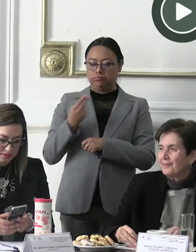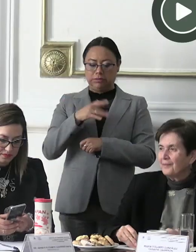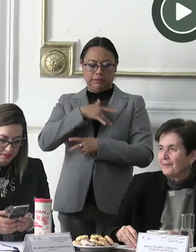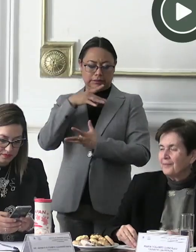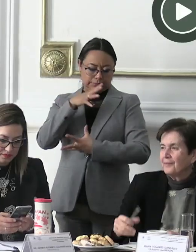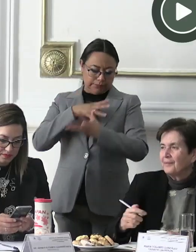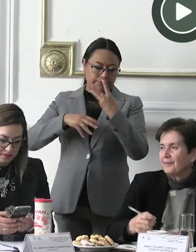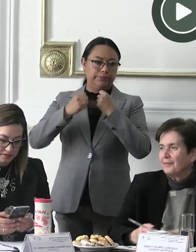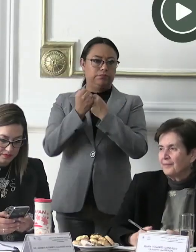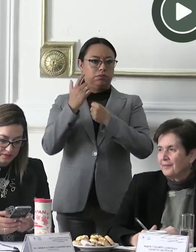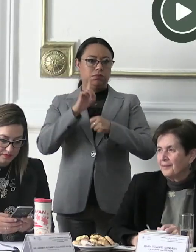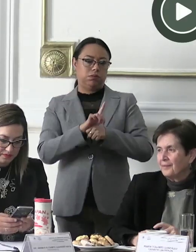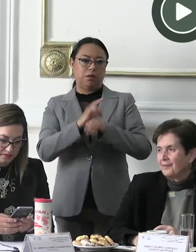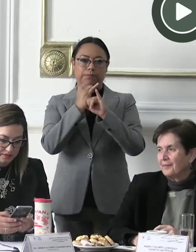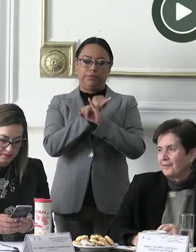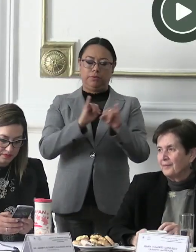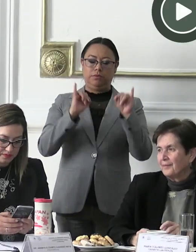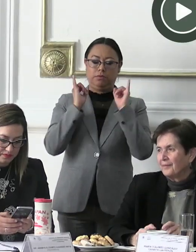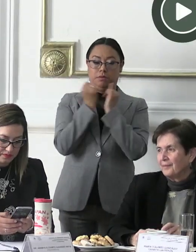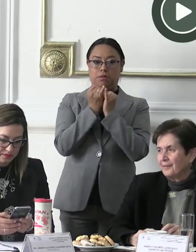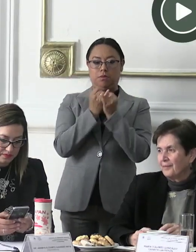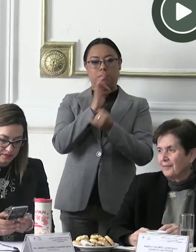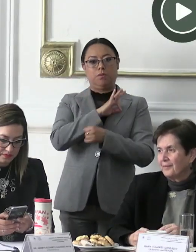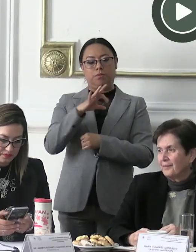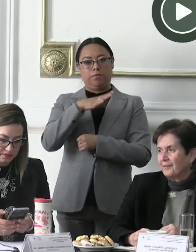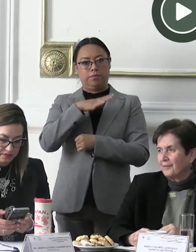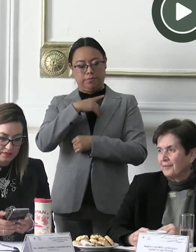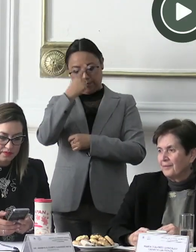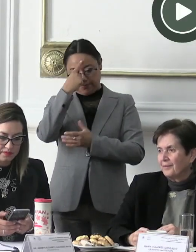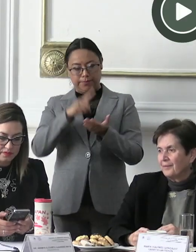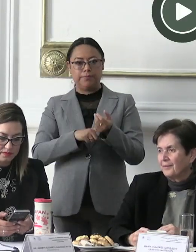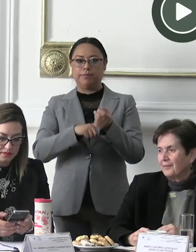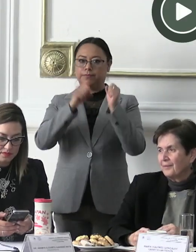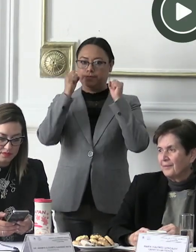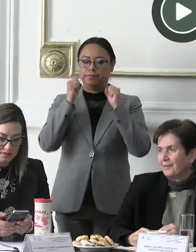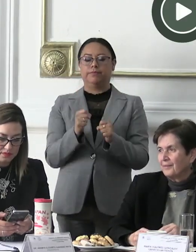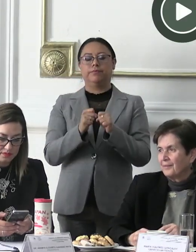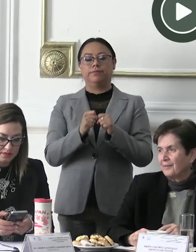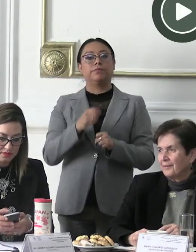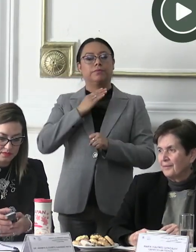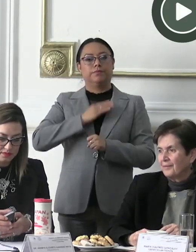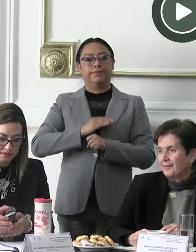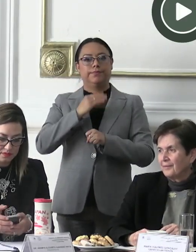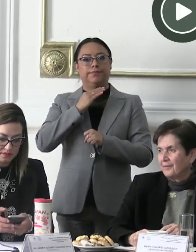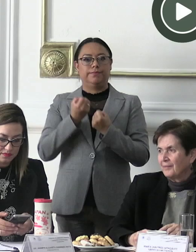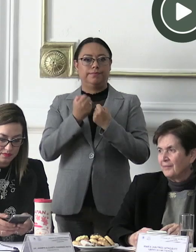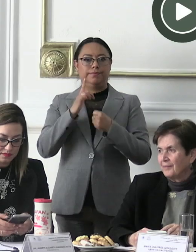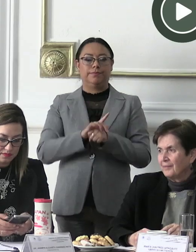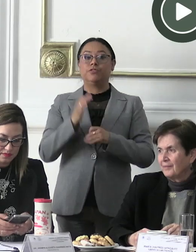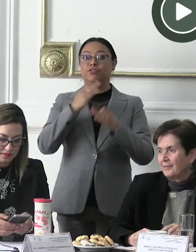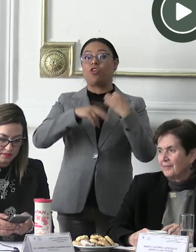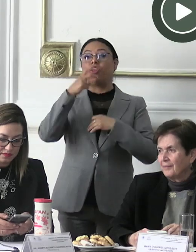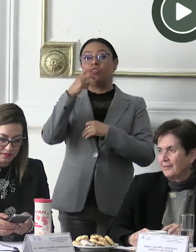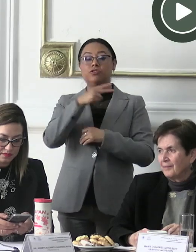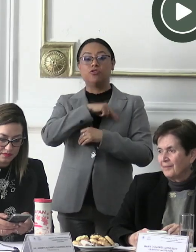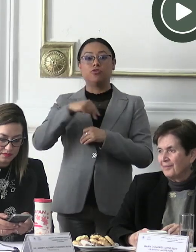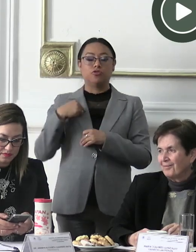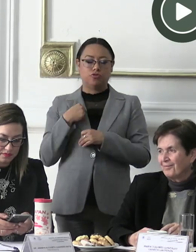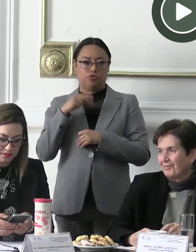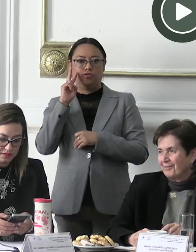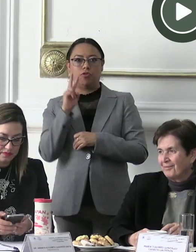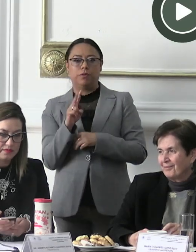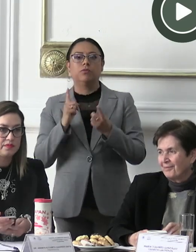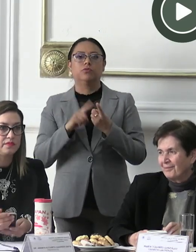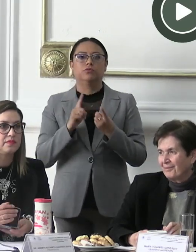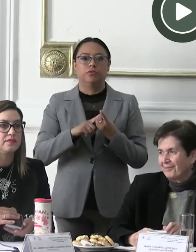social, independencia y una firme convicción de justicia social. Celebro que todo ello lo encontremos en la